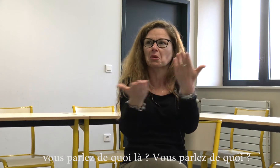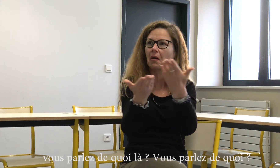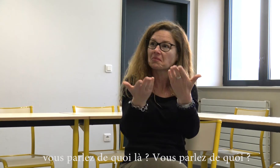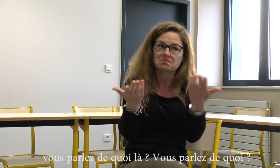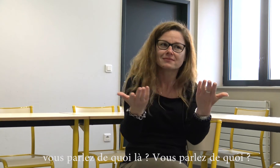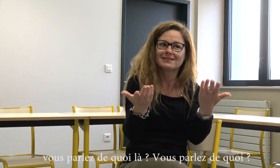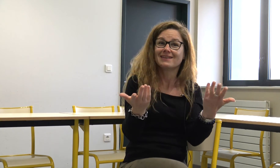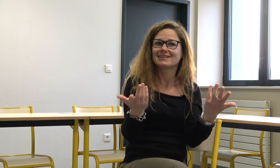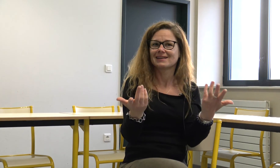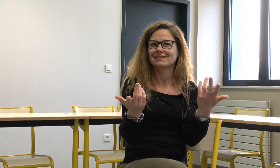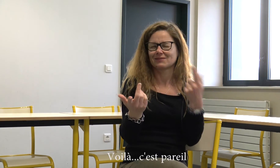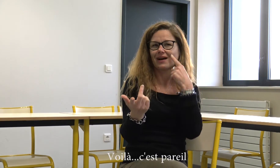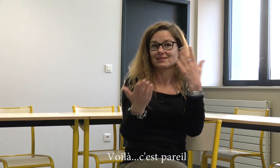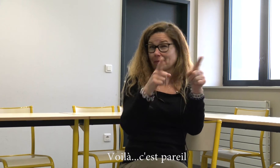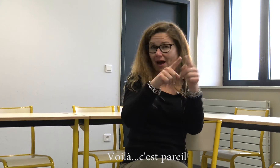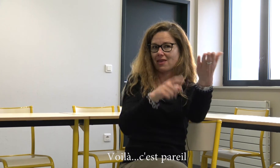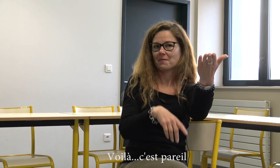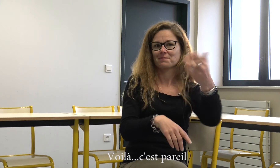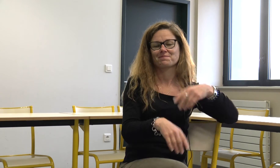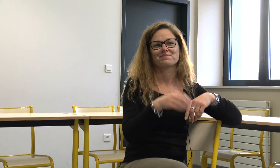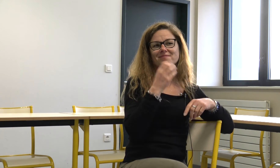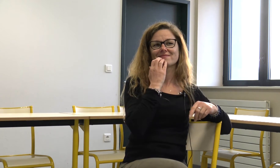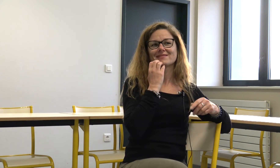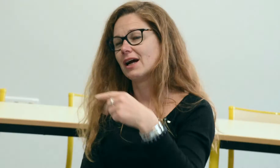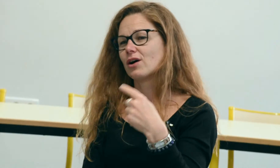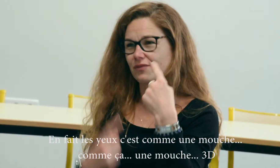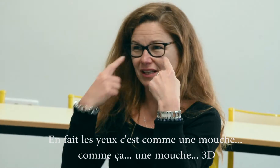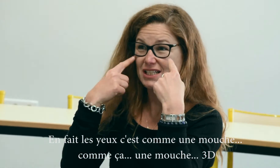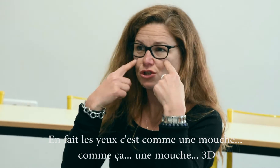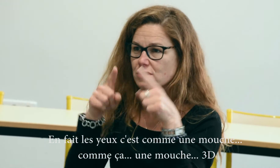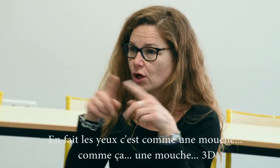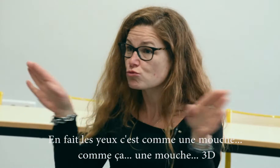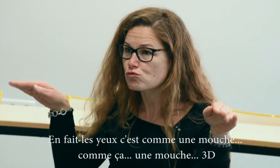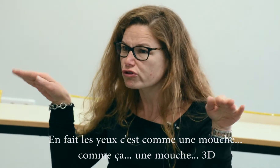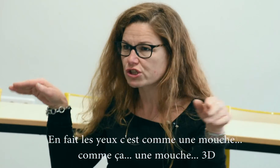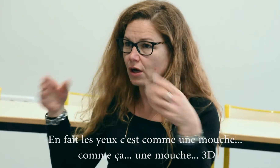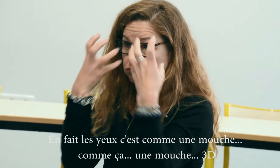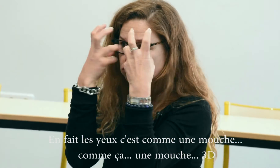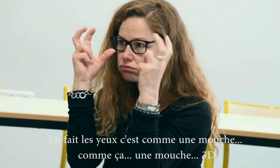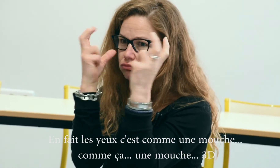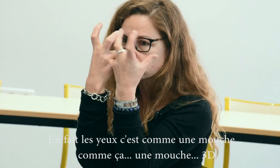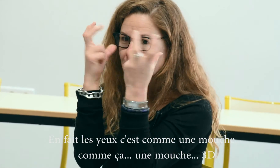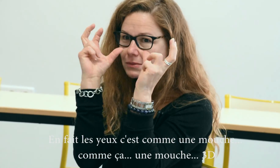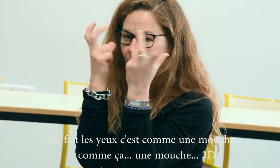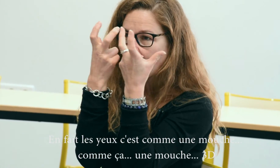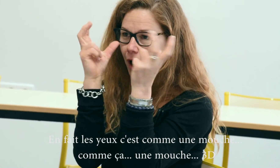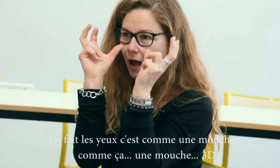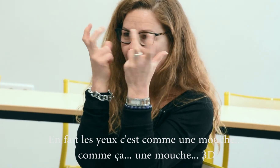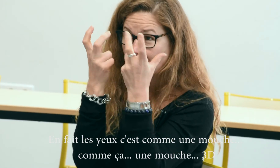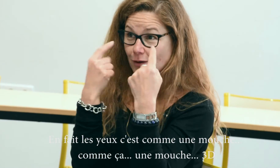quoi. Enfin, c'est pareil. En fait, les yeux, c'est comme une mouche, comme ça. Une